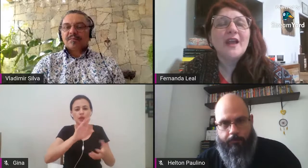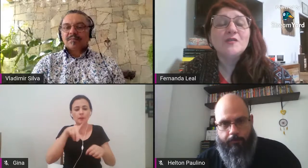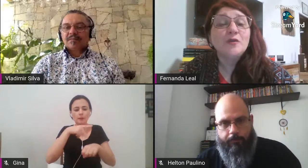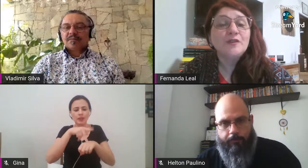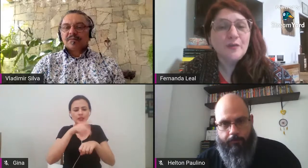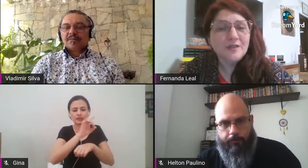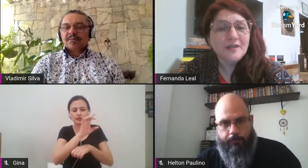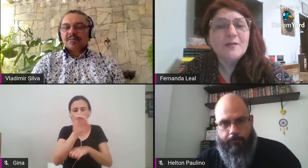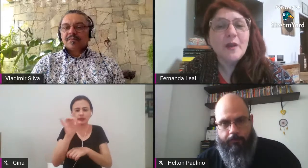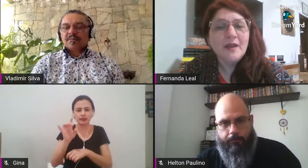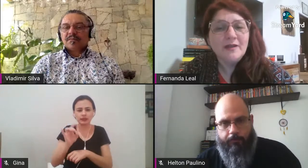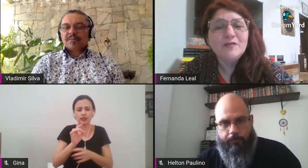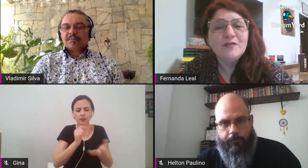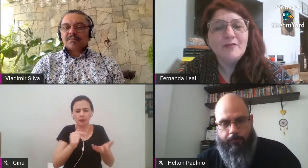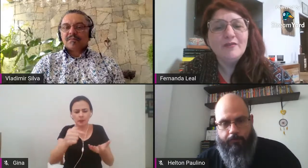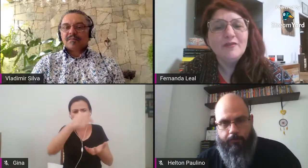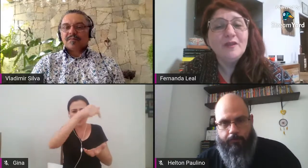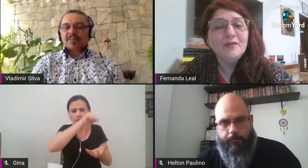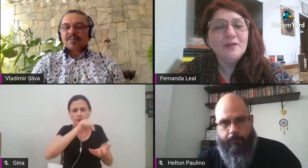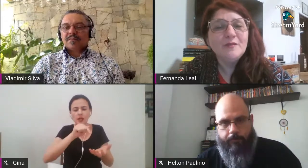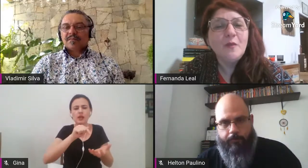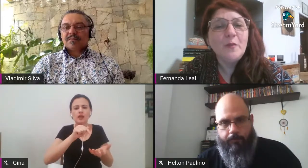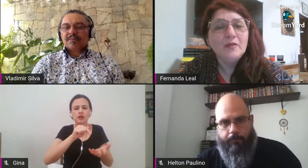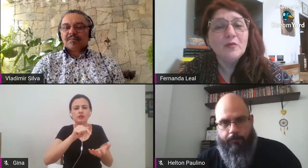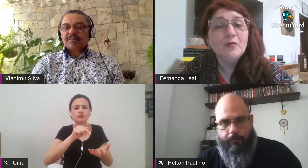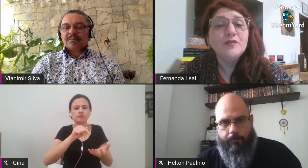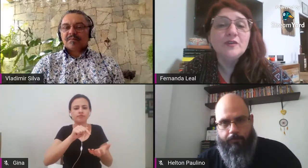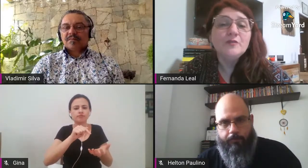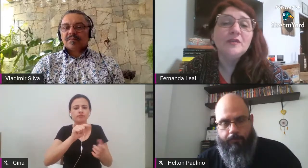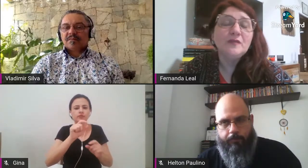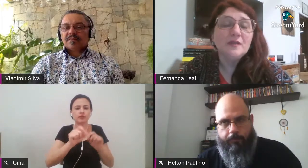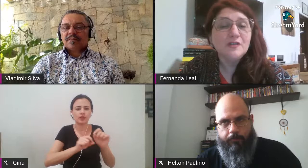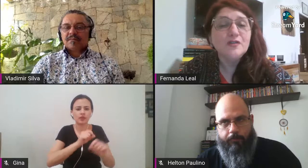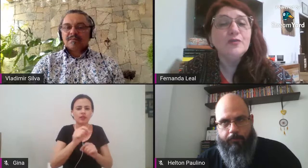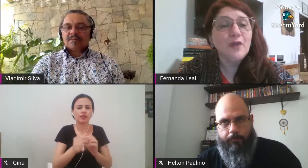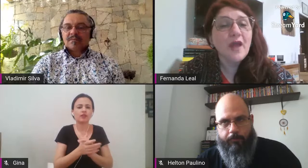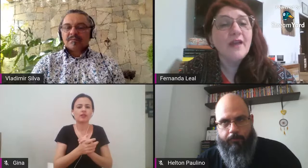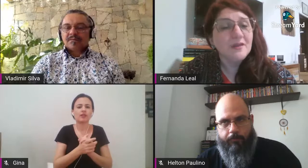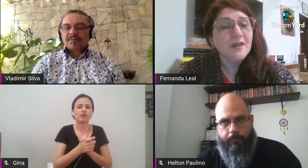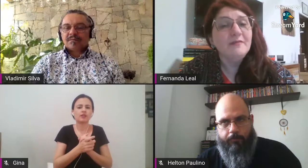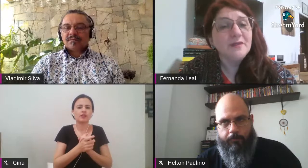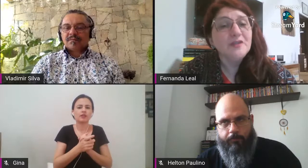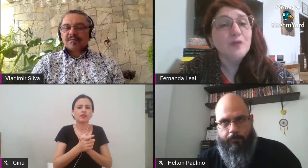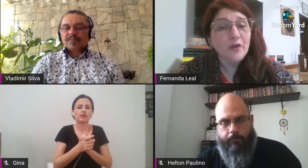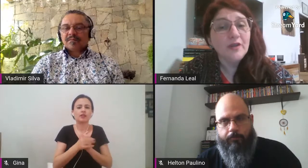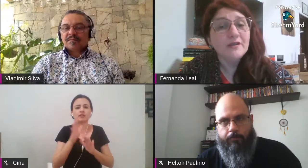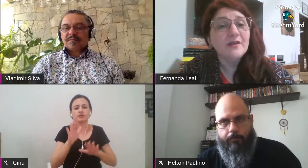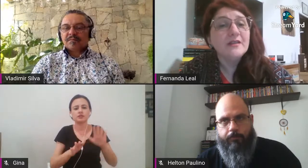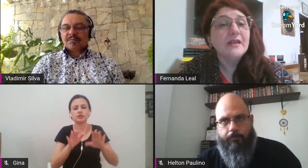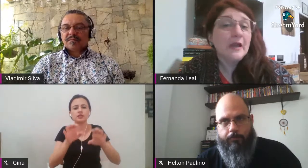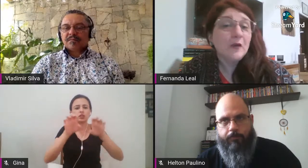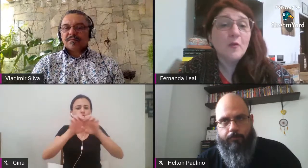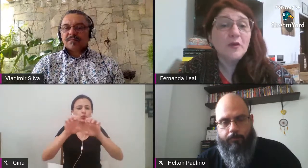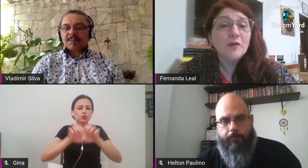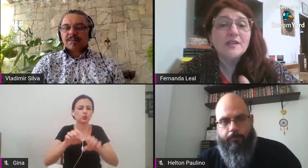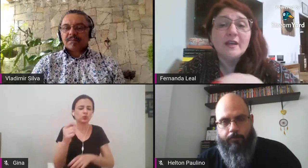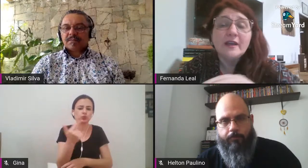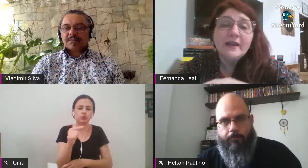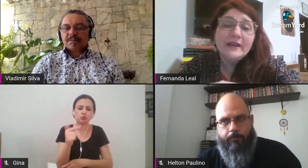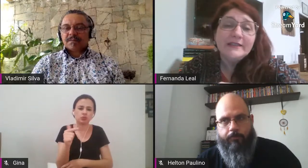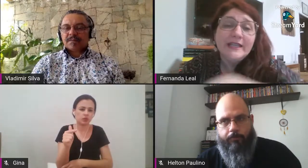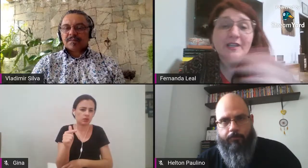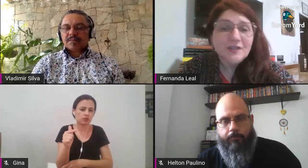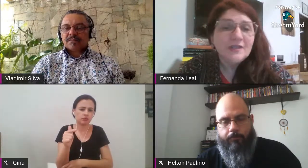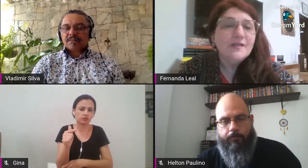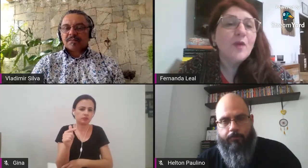cada país ela encontrou as condições que esse país estava vivendo nesse momento, condições muitas vezes estruturais,